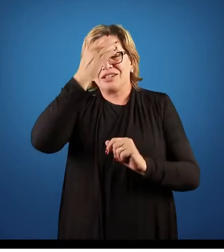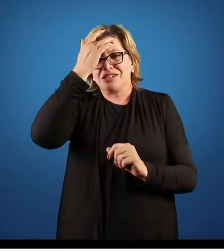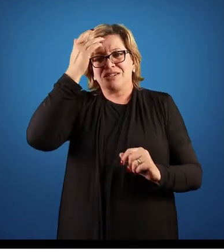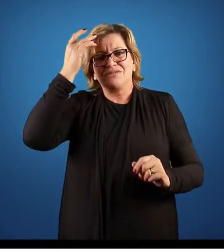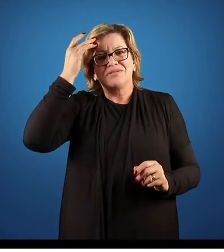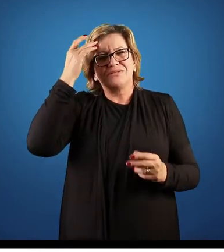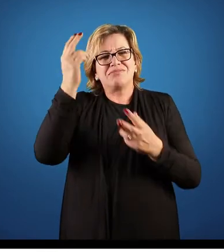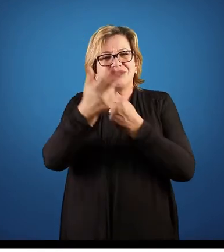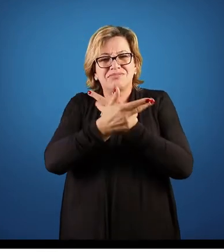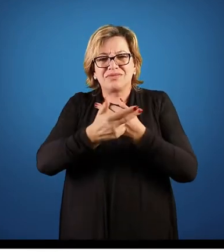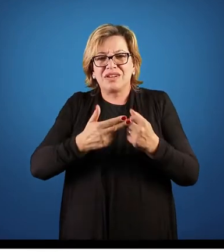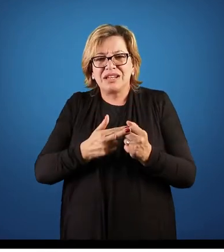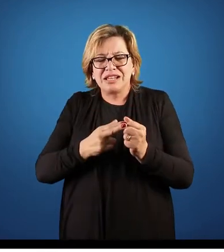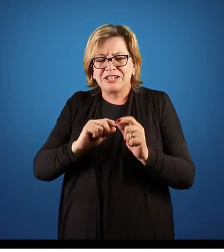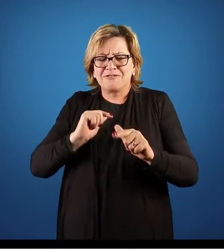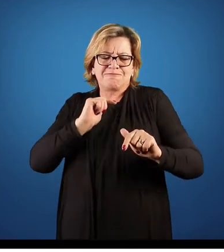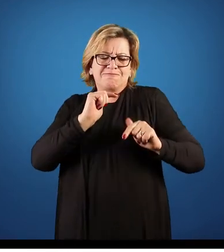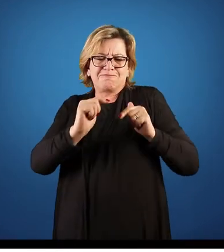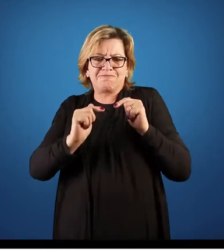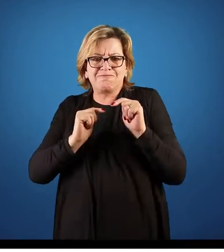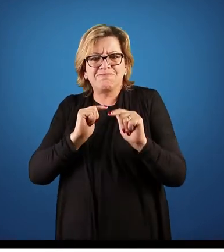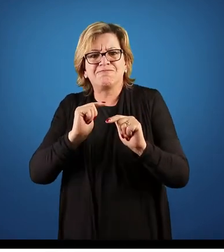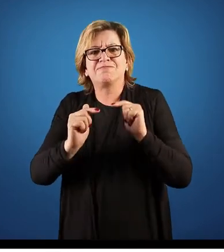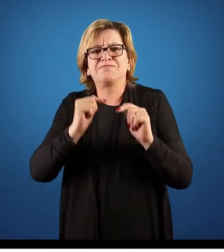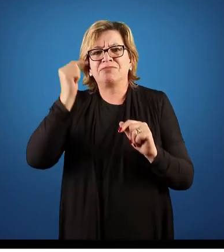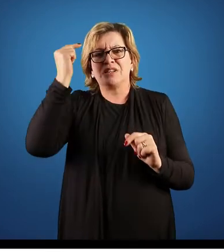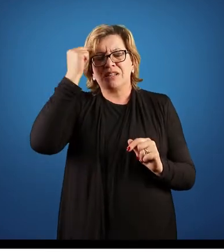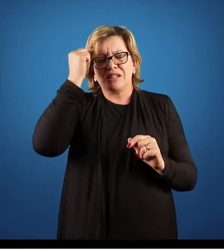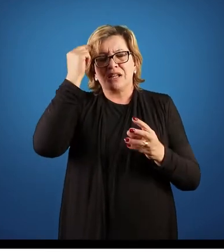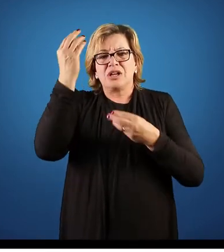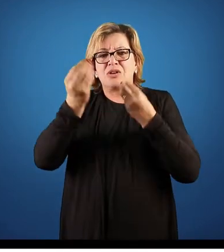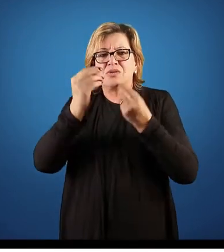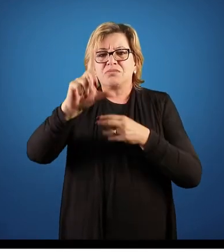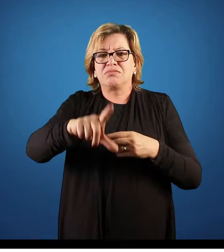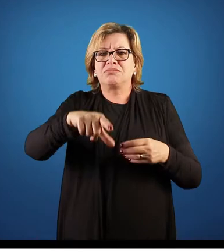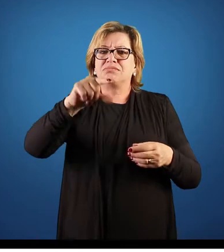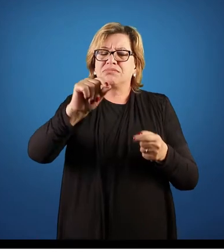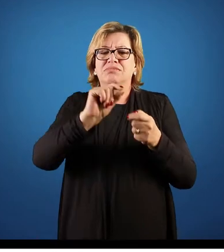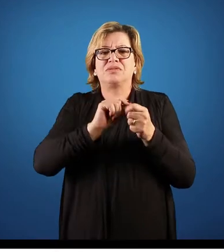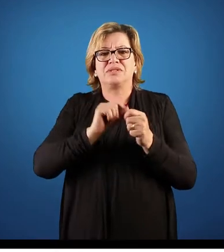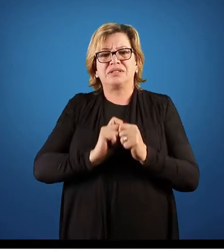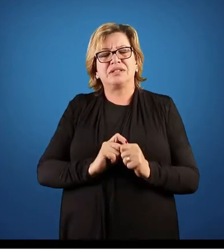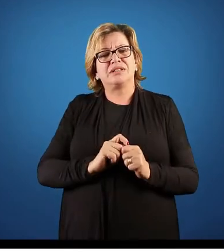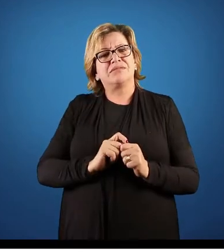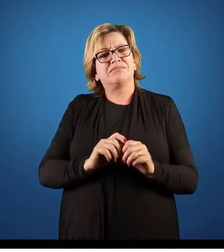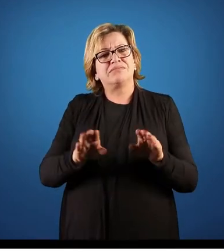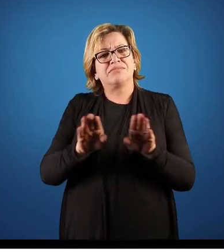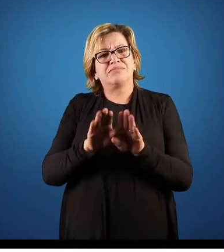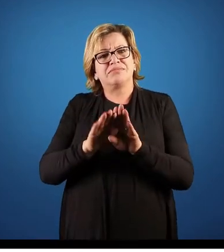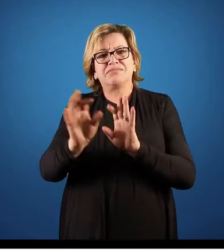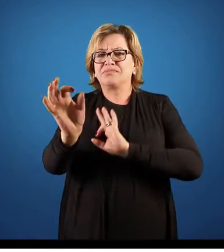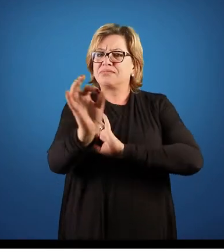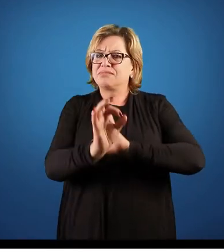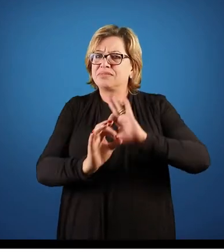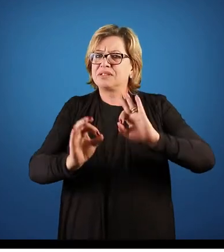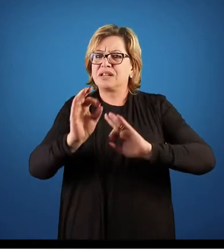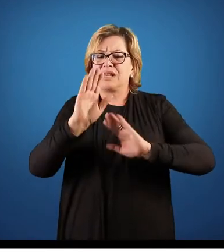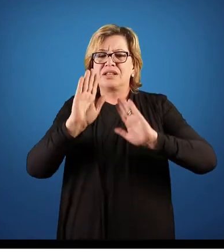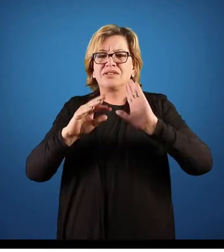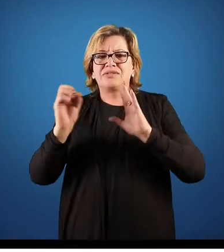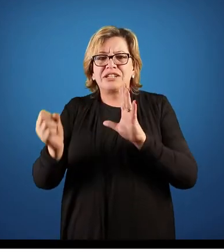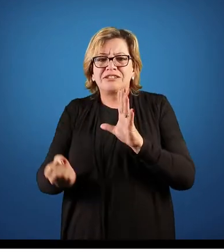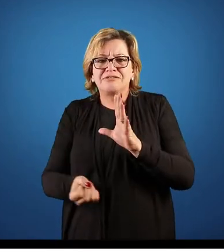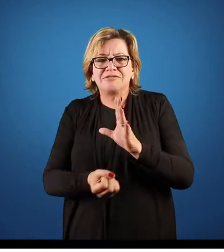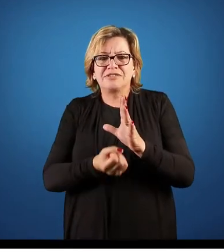com relação à justamente esse tipo de de processo ea organização no seu decorrer ela vai criando os